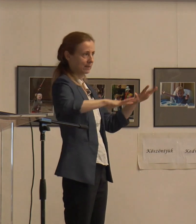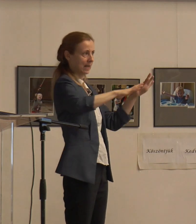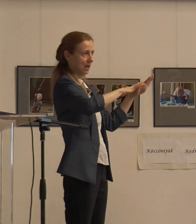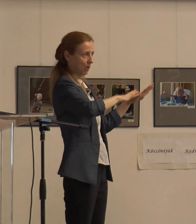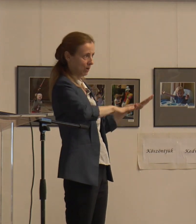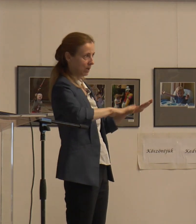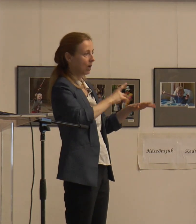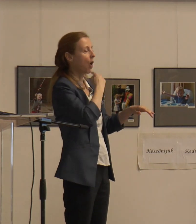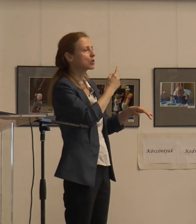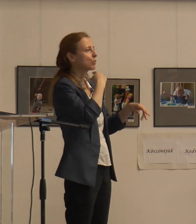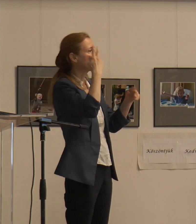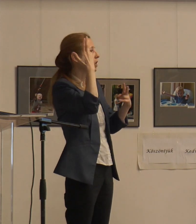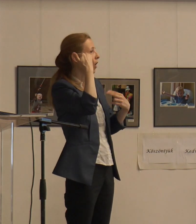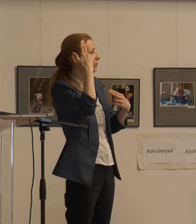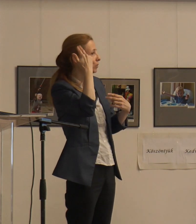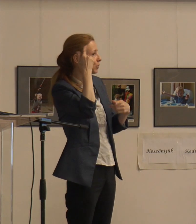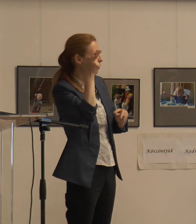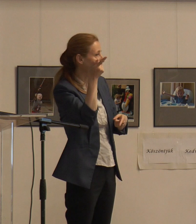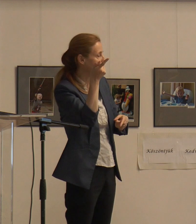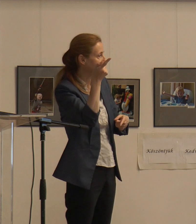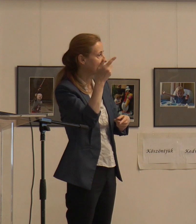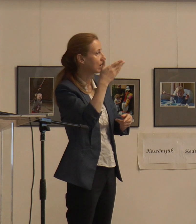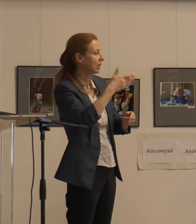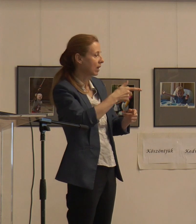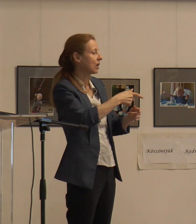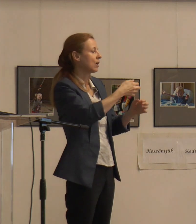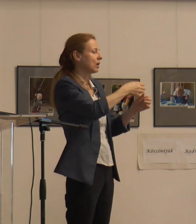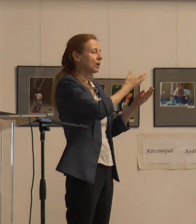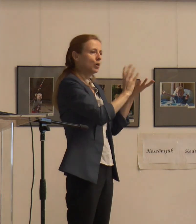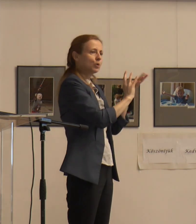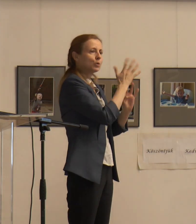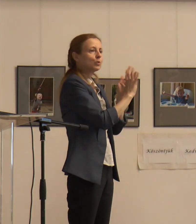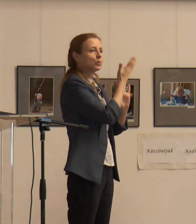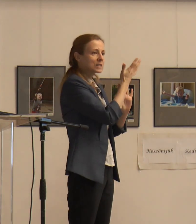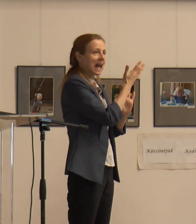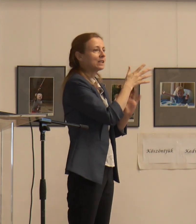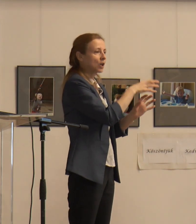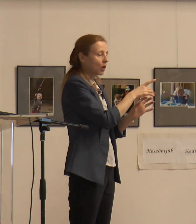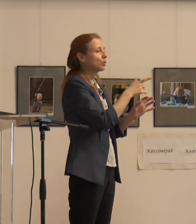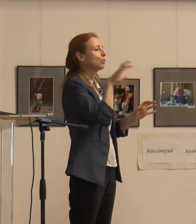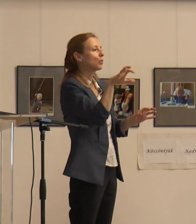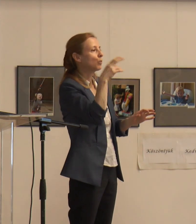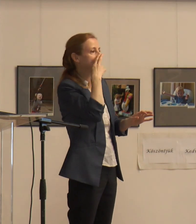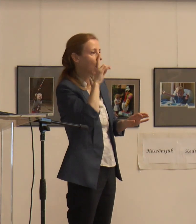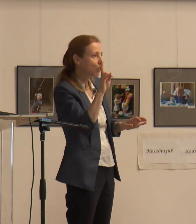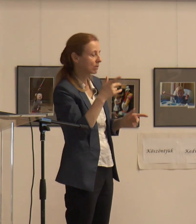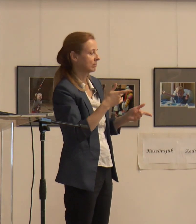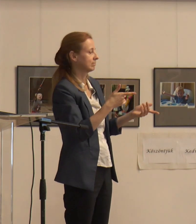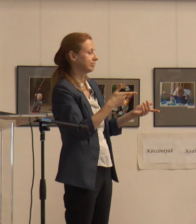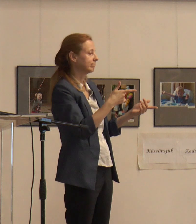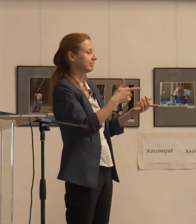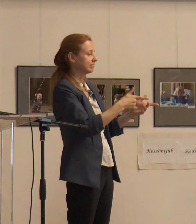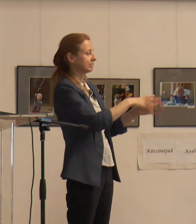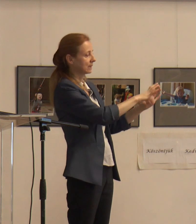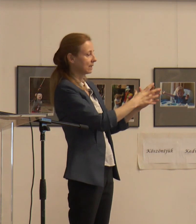azt mondja a füles nyúl, ha rakjunk tüzet, kutya úr, rakjunk tüzet,